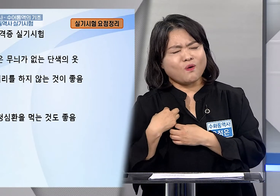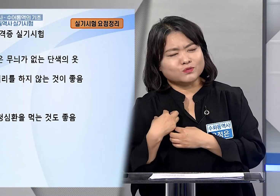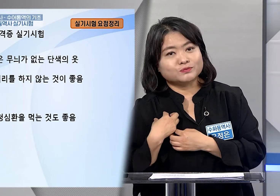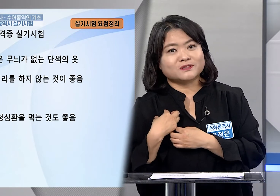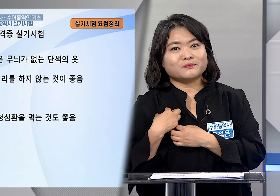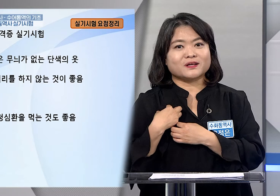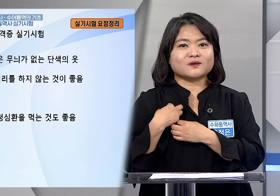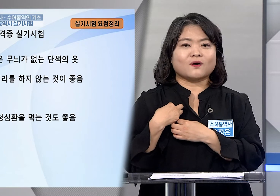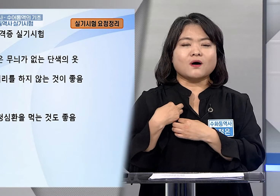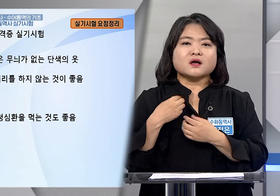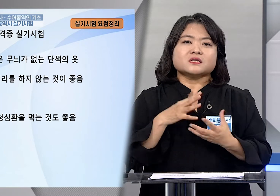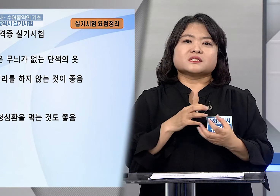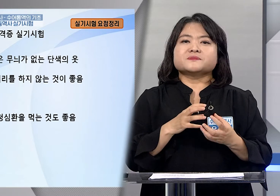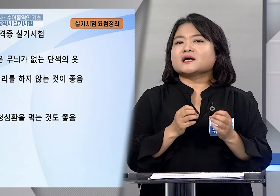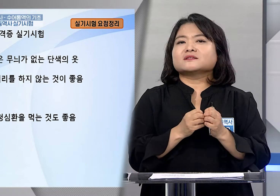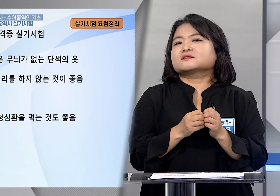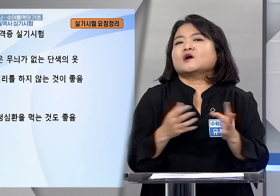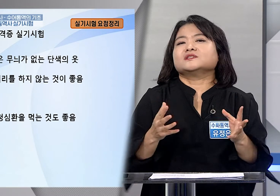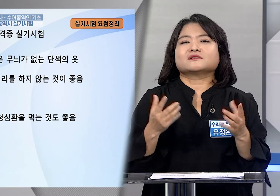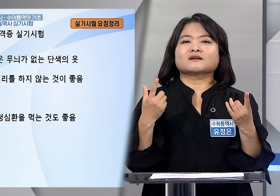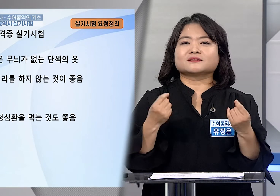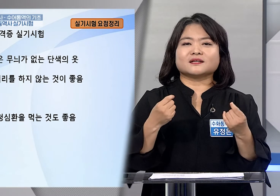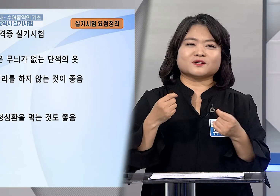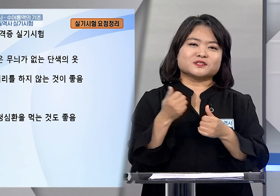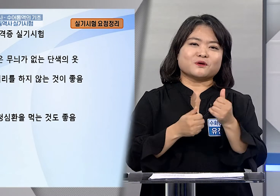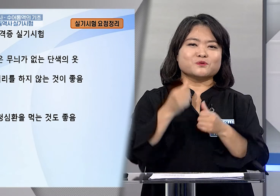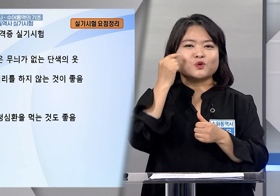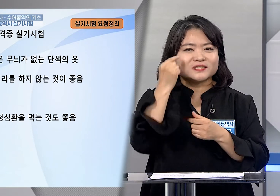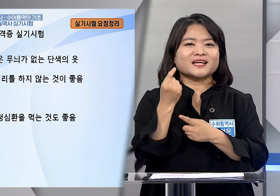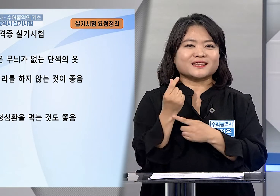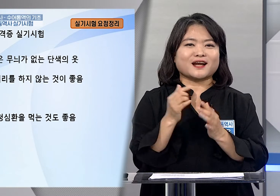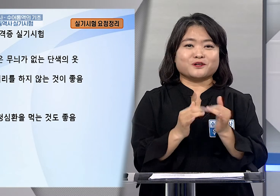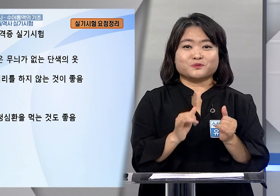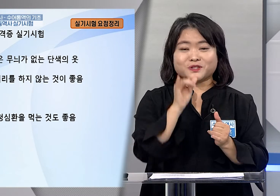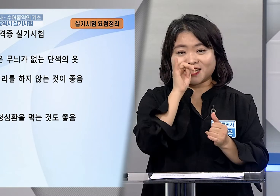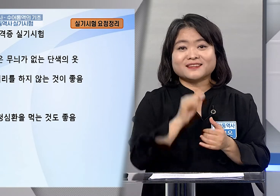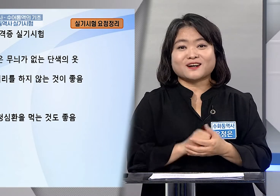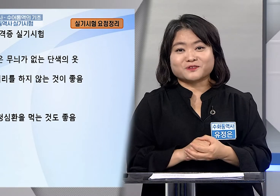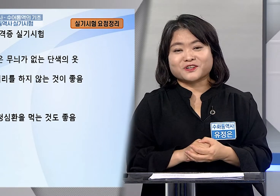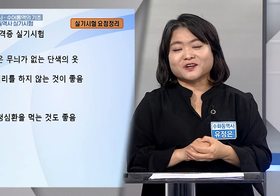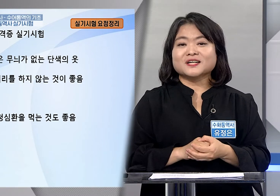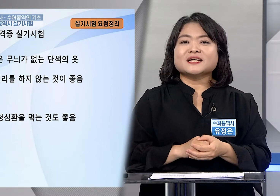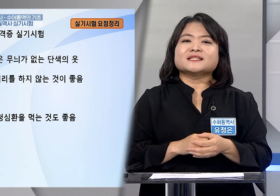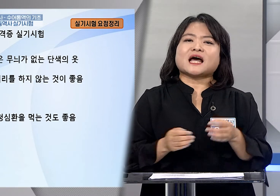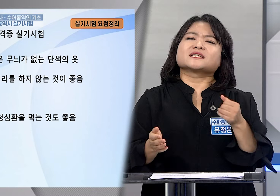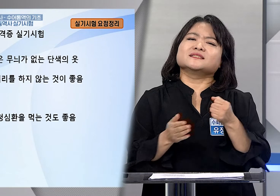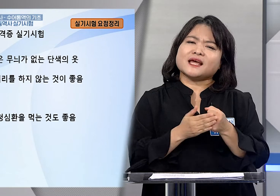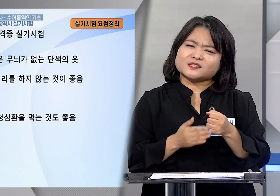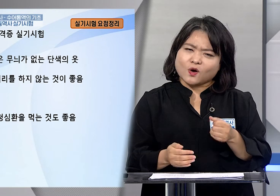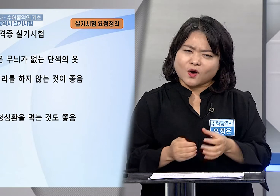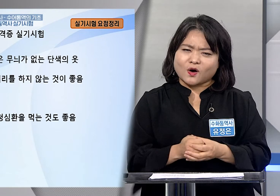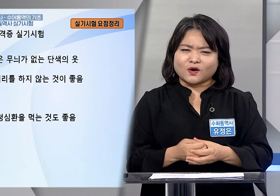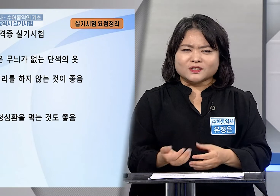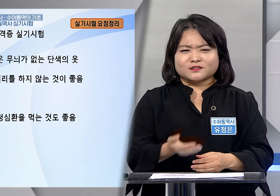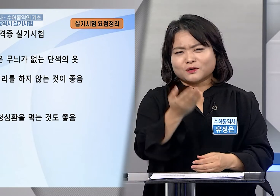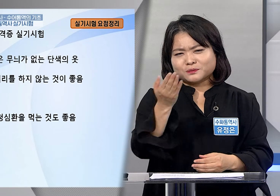너무 부담돼서 심장이 터질 것 같아서 시험을 못 치겠다라는 분이 있더라고요. 자, 그래서